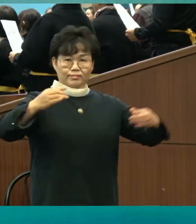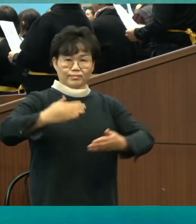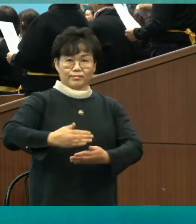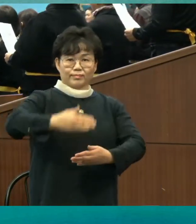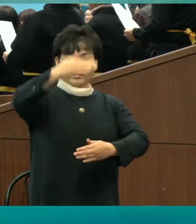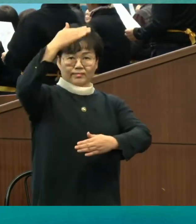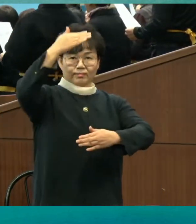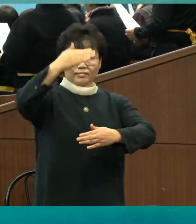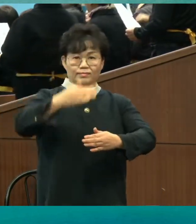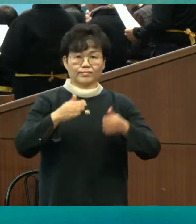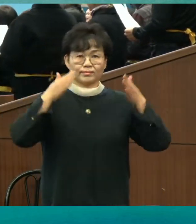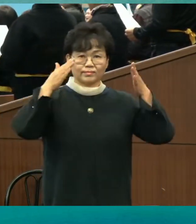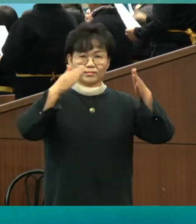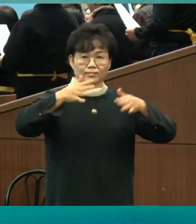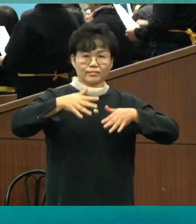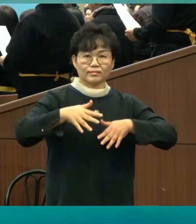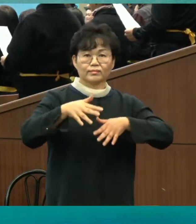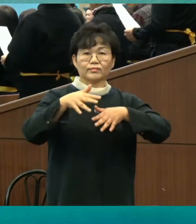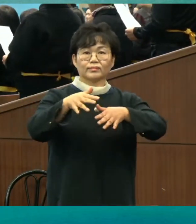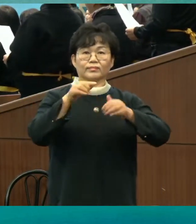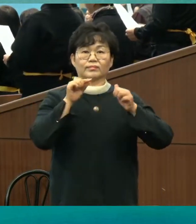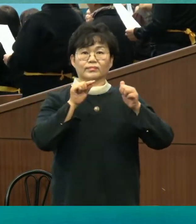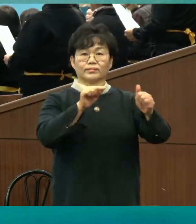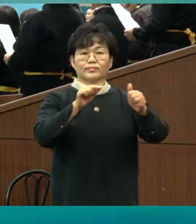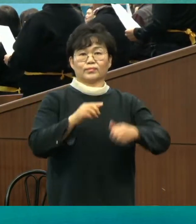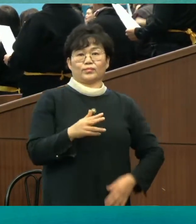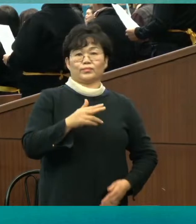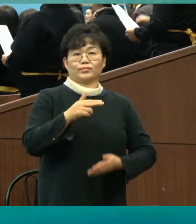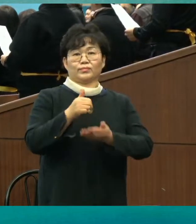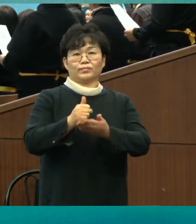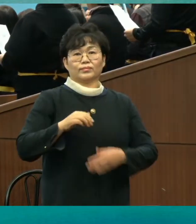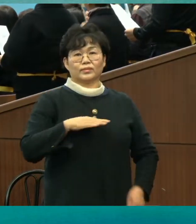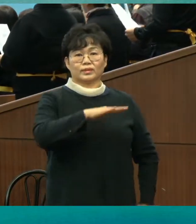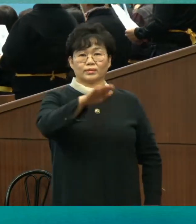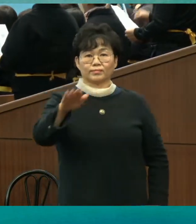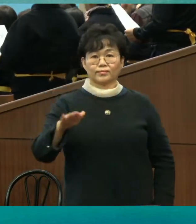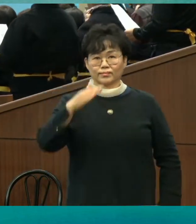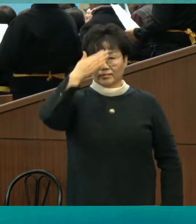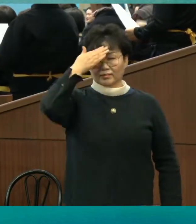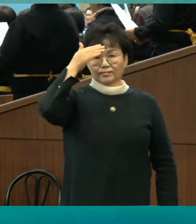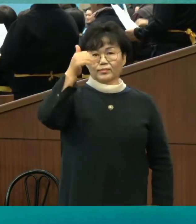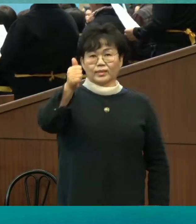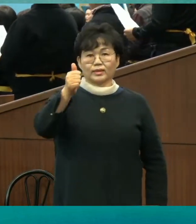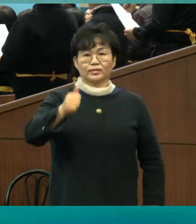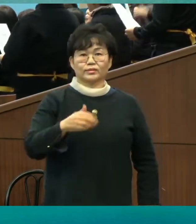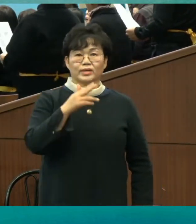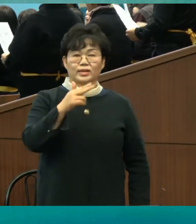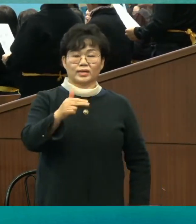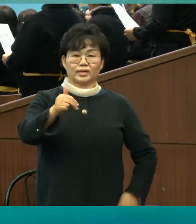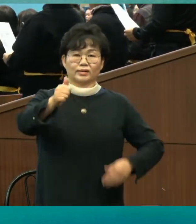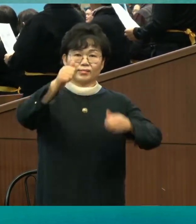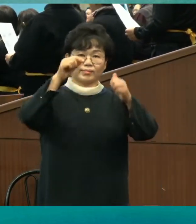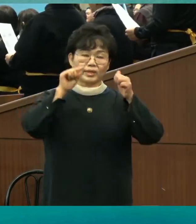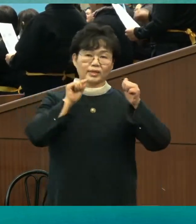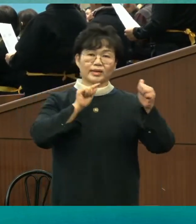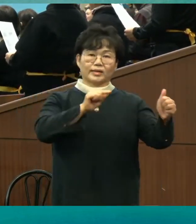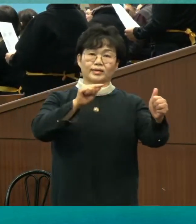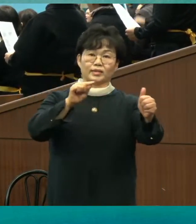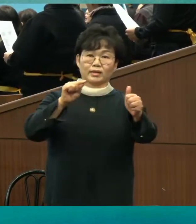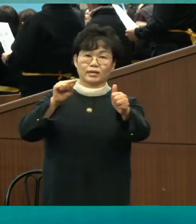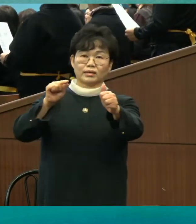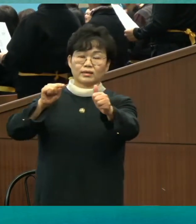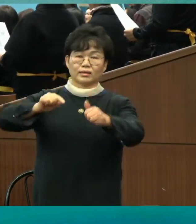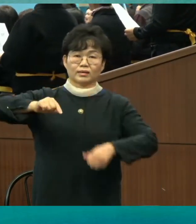향해 전진하라 주님이 우리 대장 되신다 주가